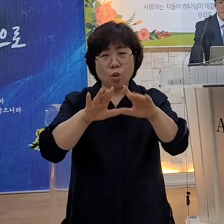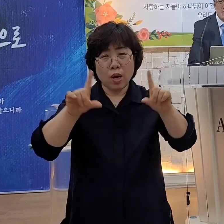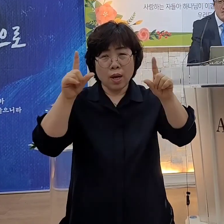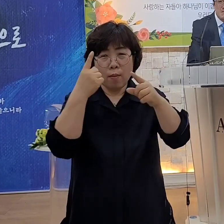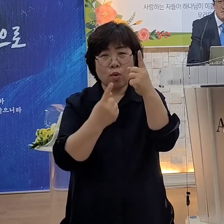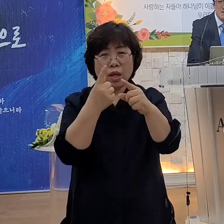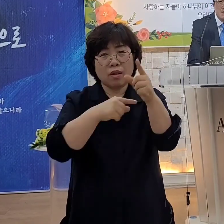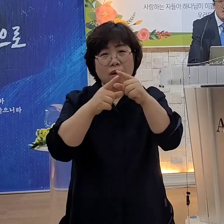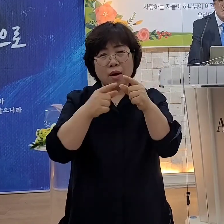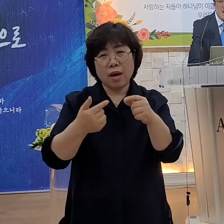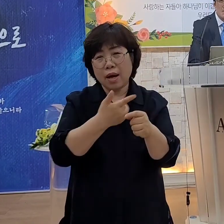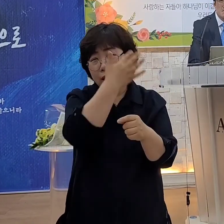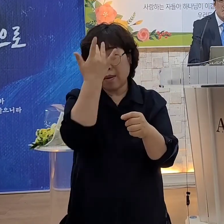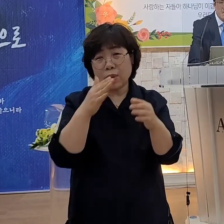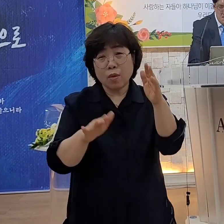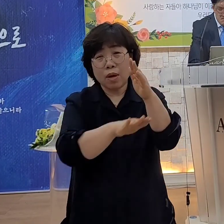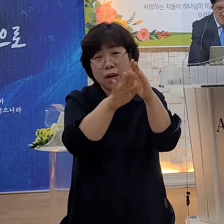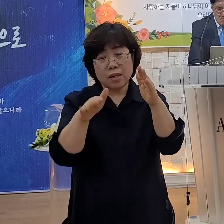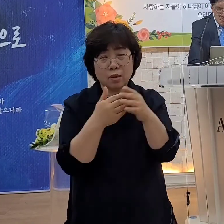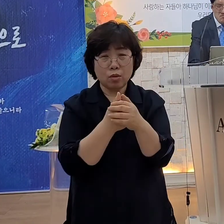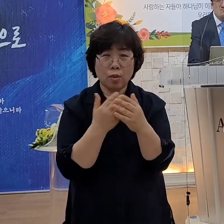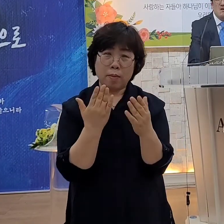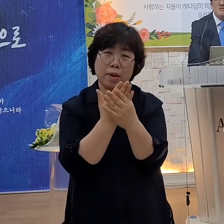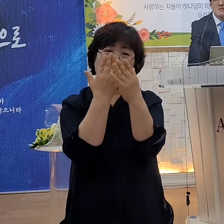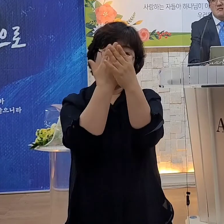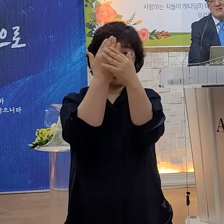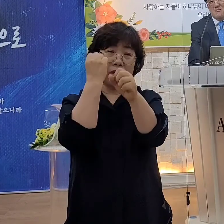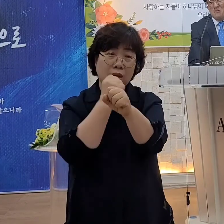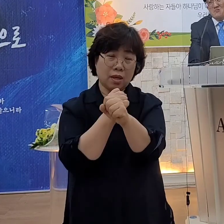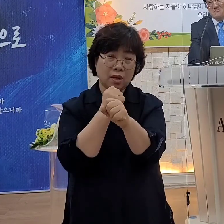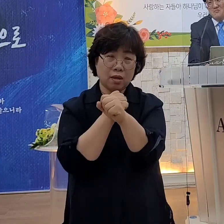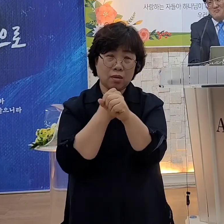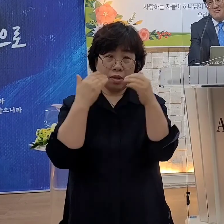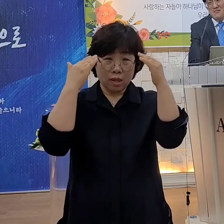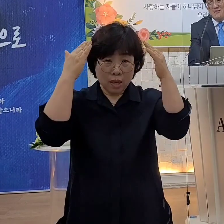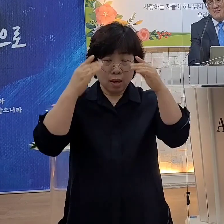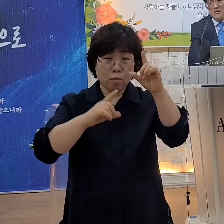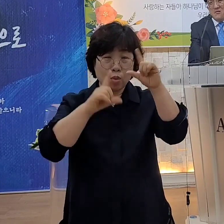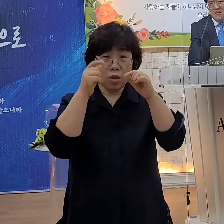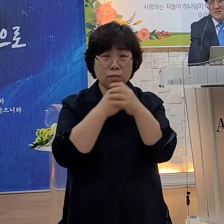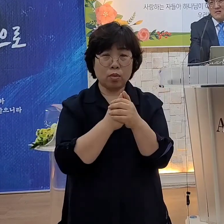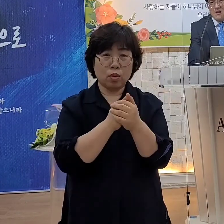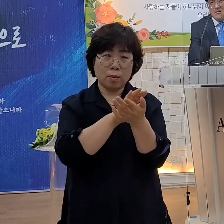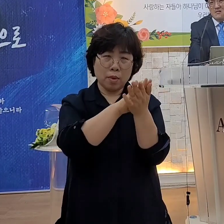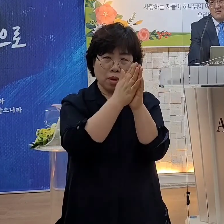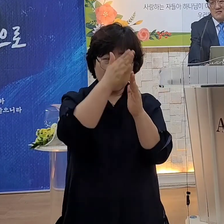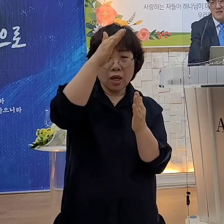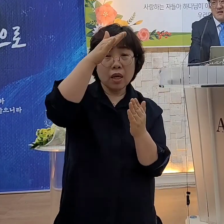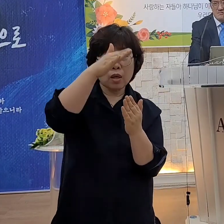아름다운 화음을 내는 그런 가정으로 또 성숙한 모습으로